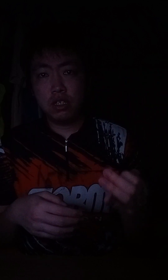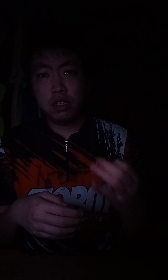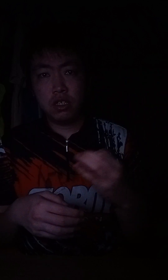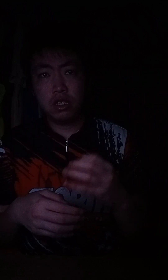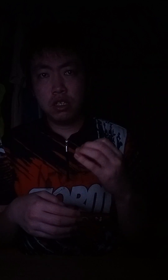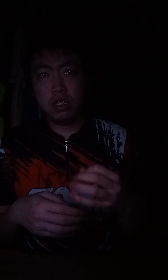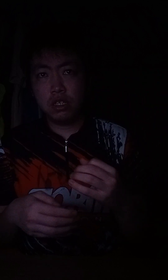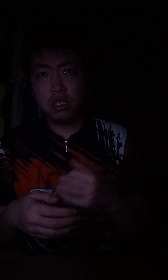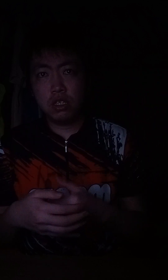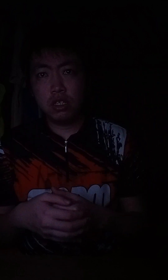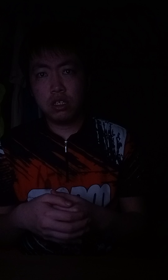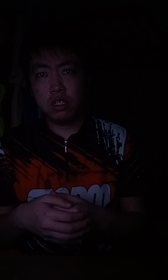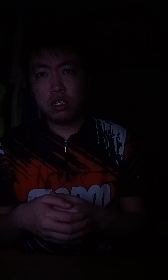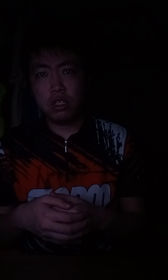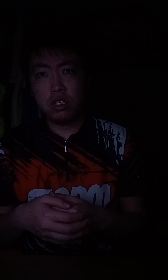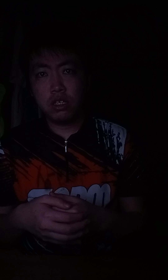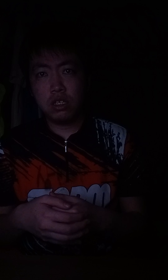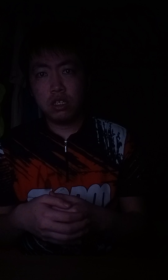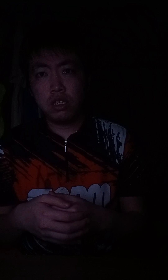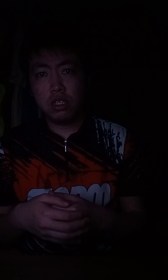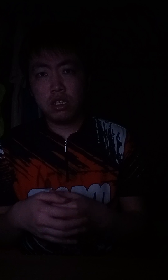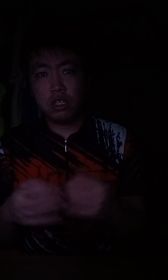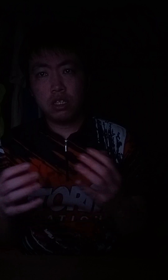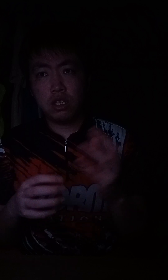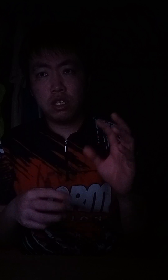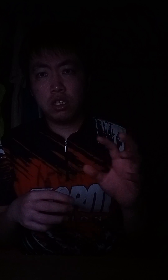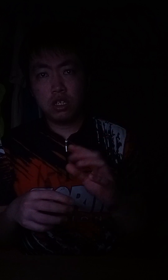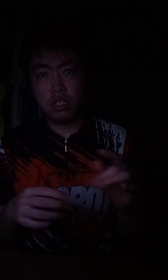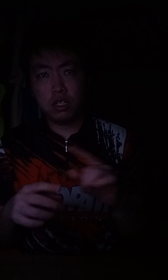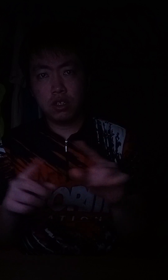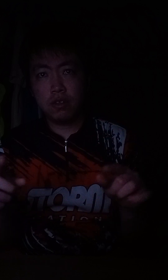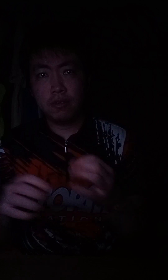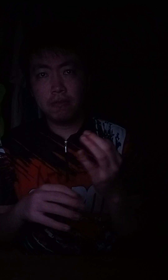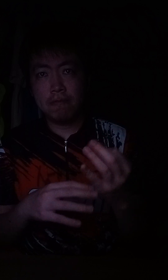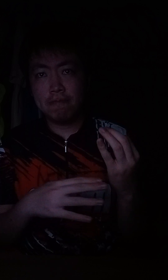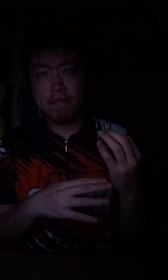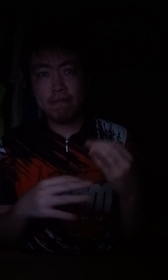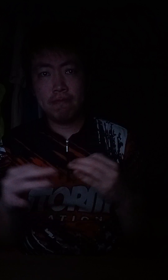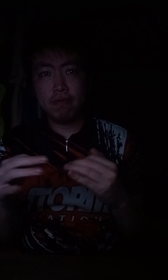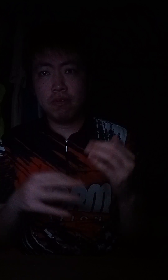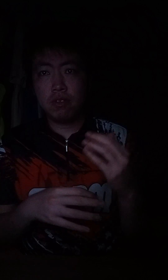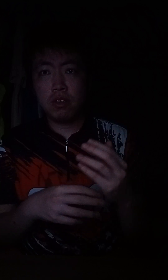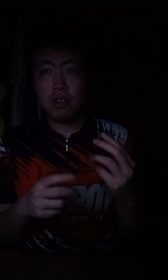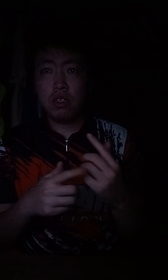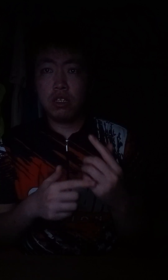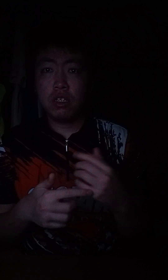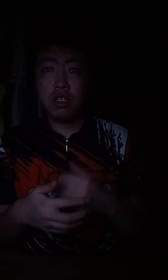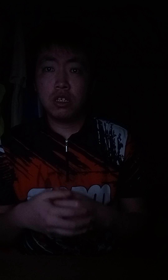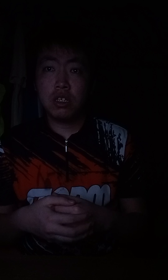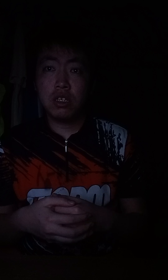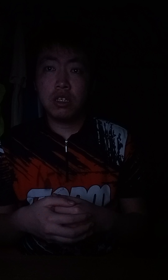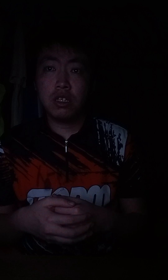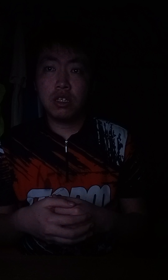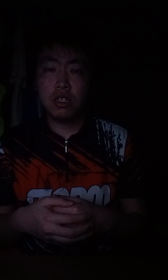되고 대신 여성 칸에는 위생용품 수거함이 마련됩니다. 가서 그걸 봤을